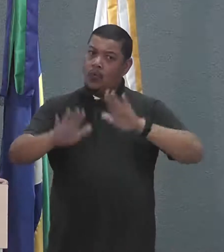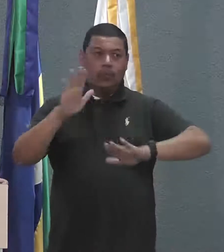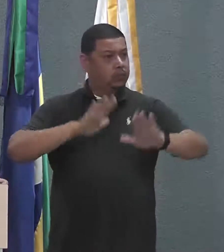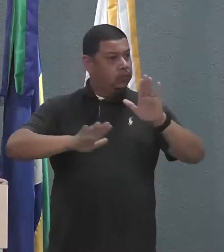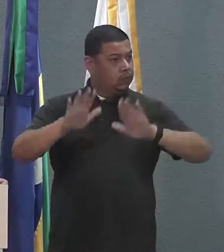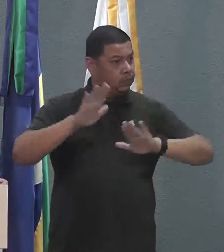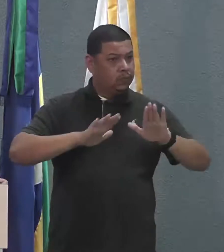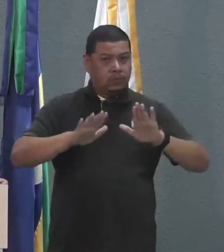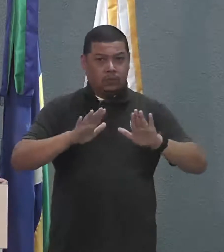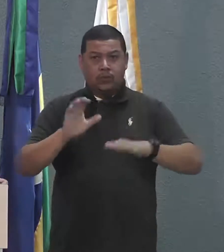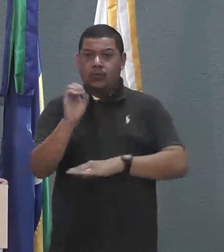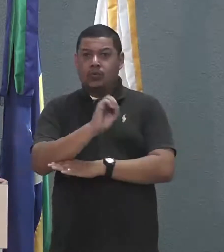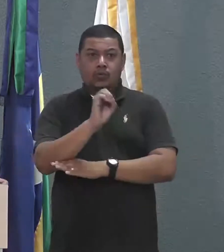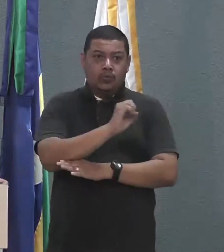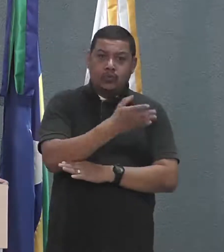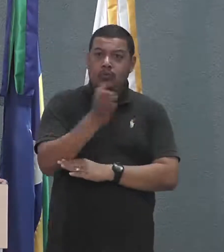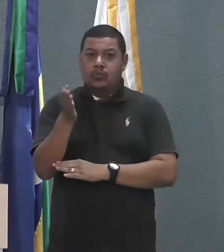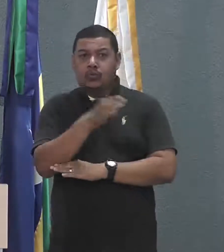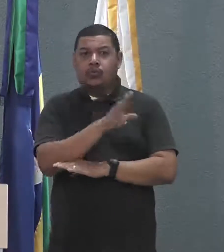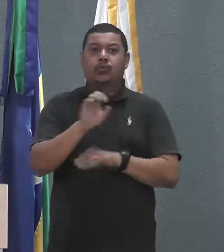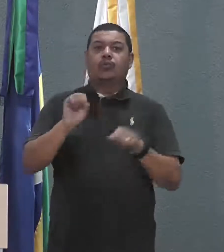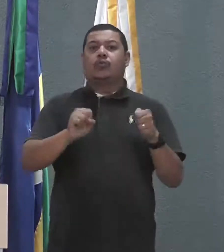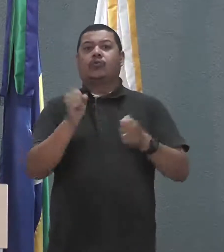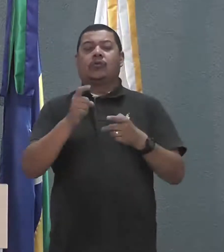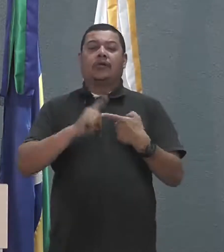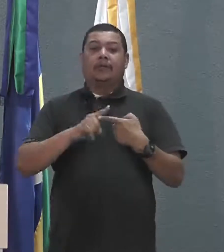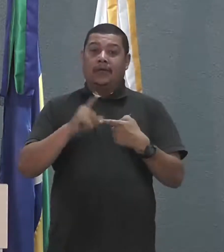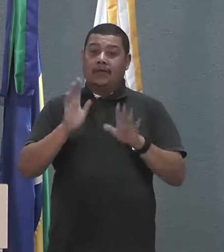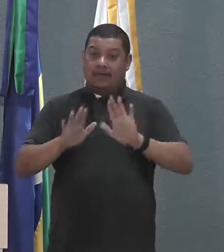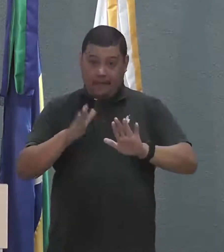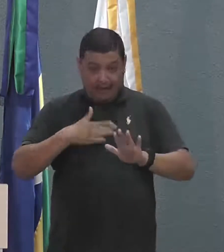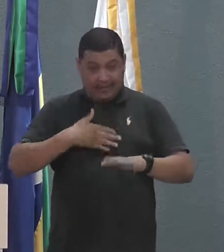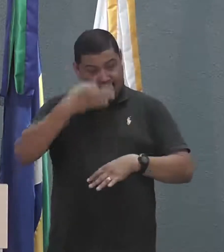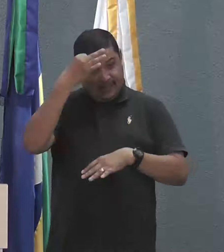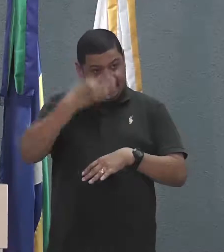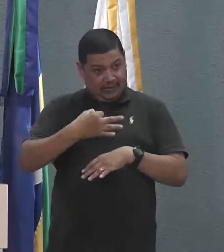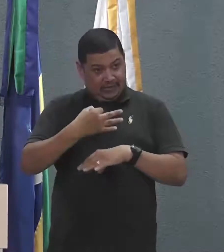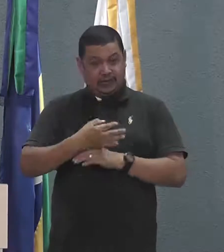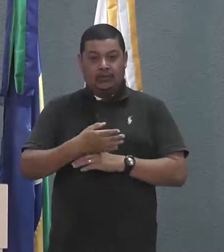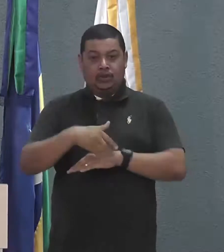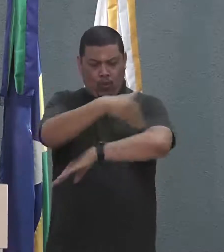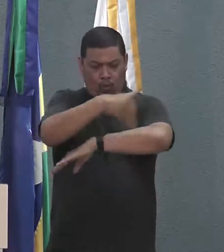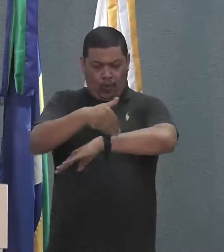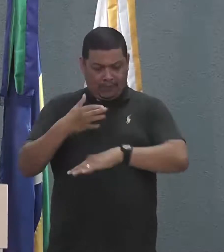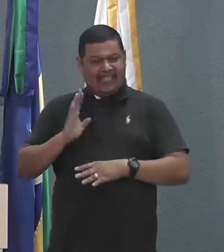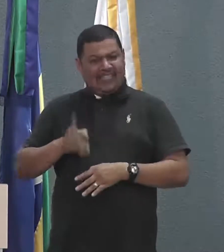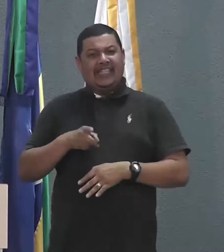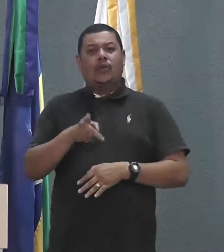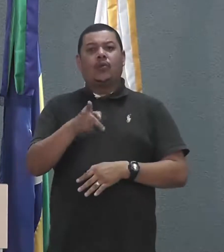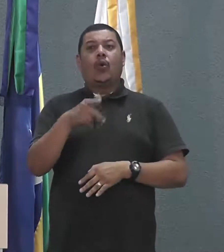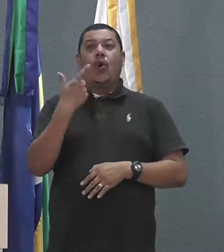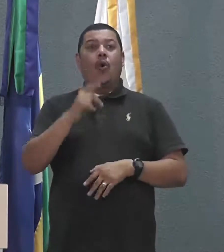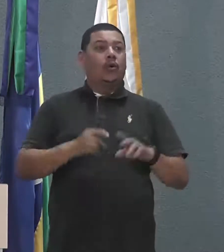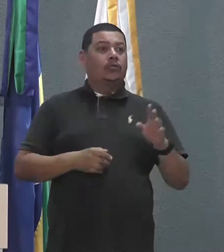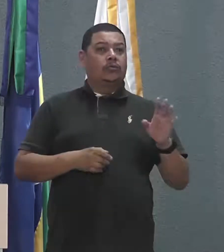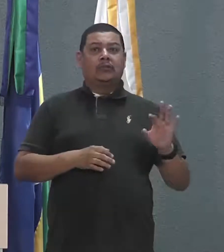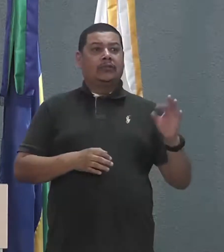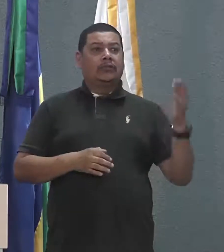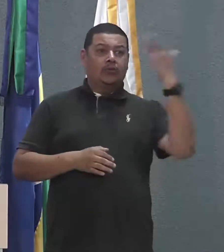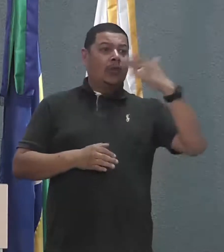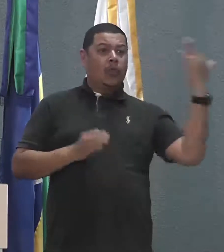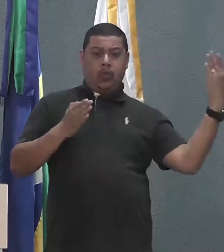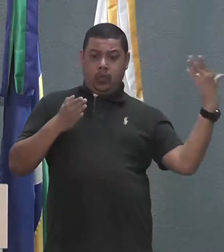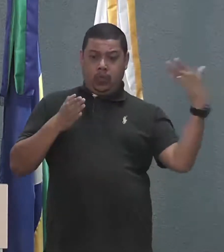cidade, pois às vezes estamos certos ao trafegar, ao andar. Mas